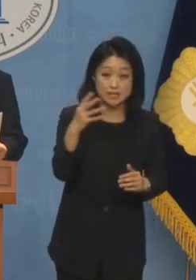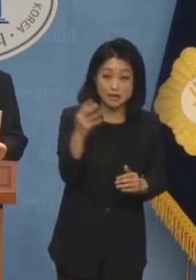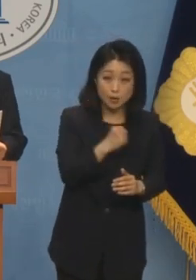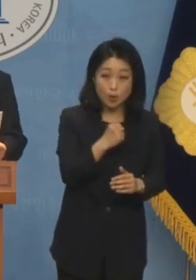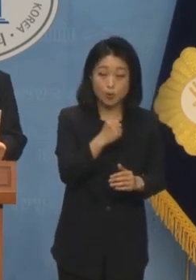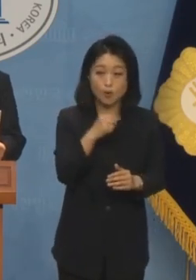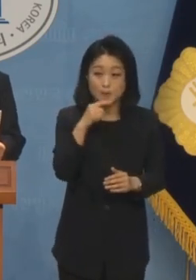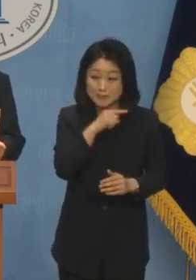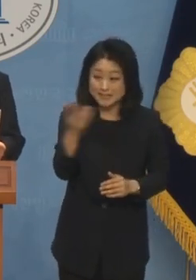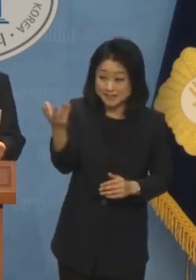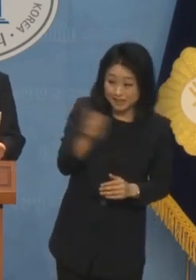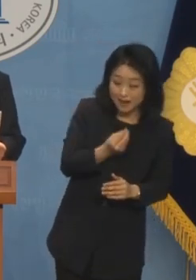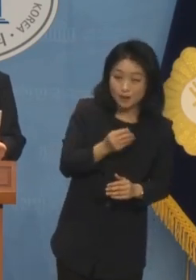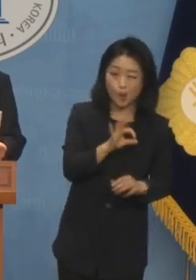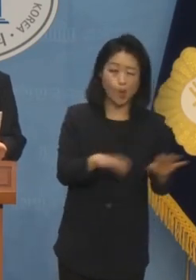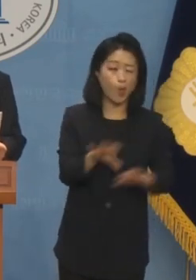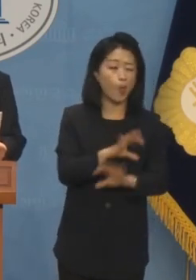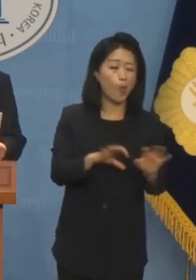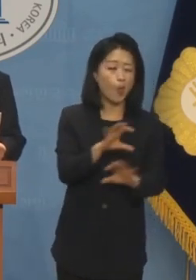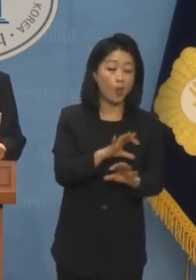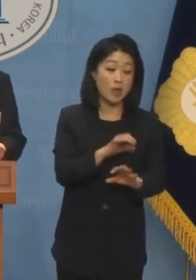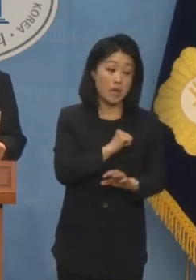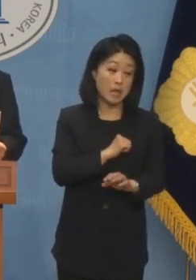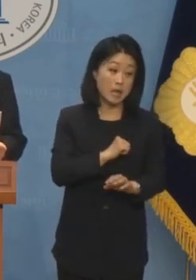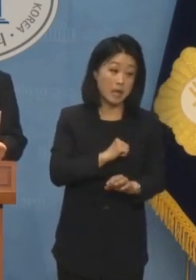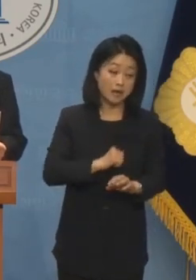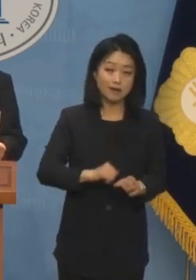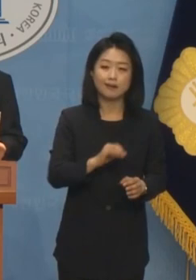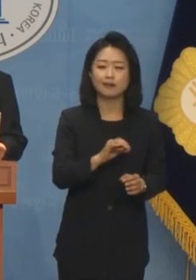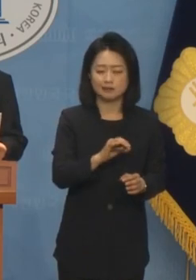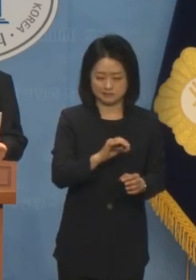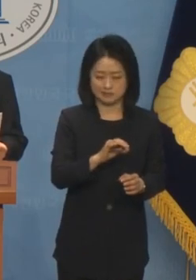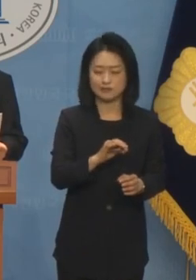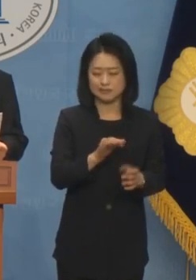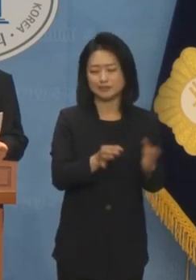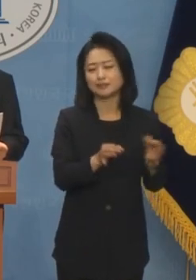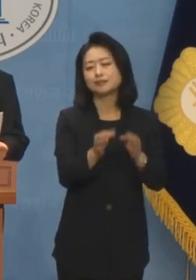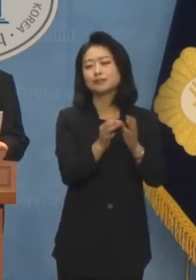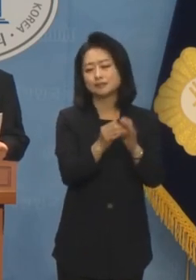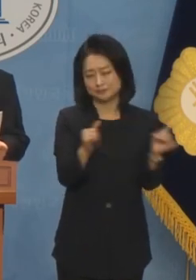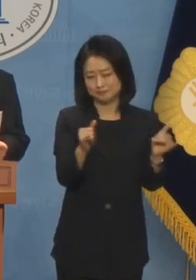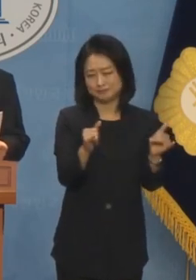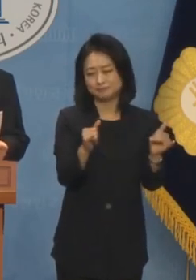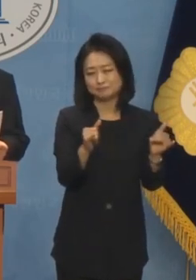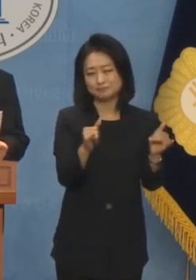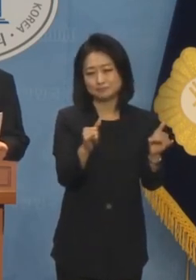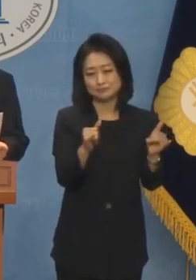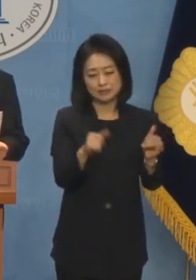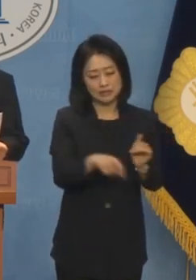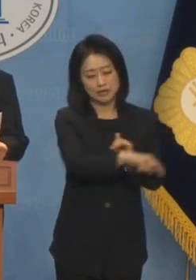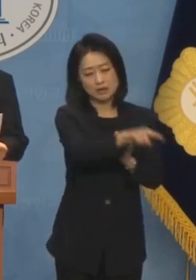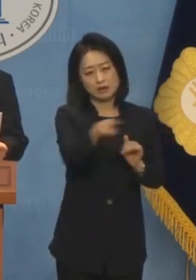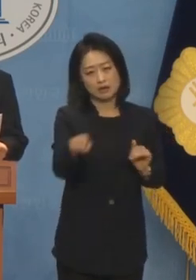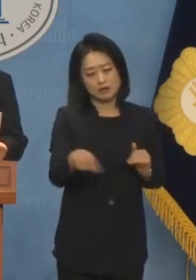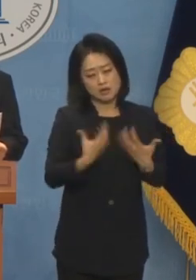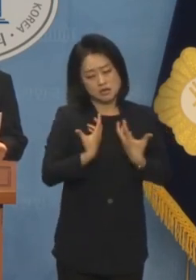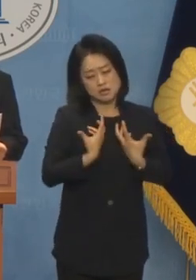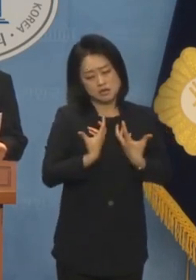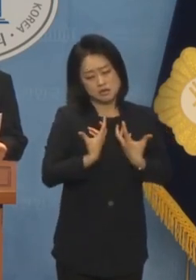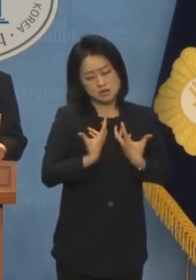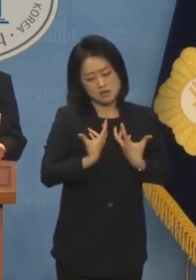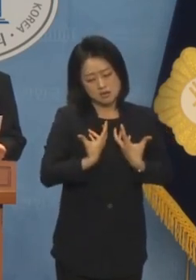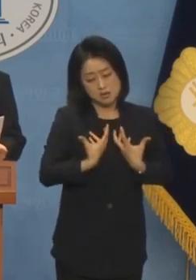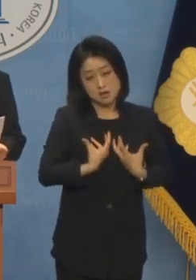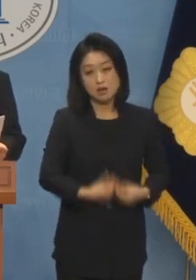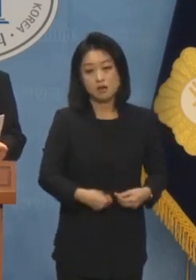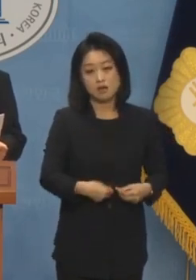빚을 내어 돌려막기로 겨우 버텨온 소상공인 자영업자들의 속절없이 무너지고 있는